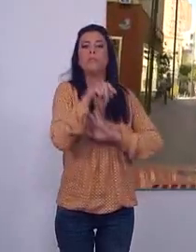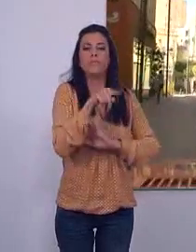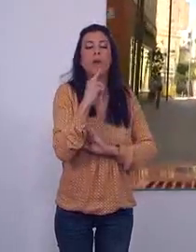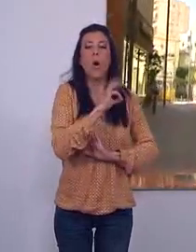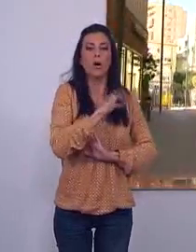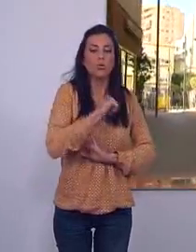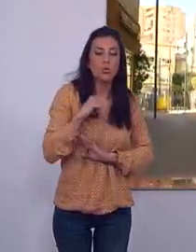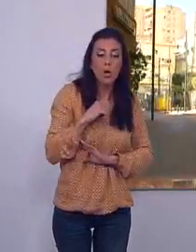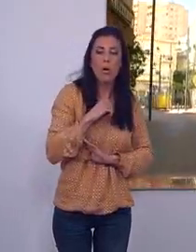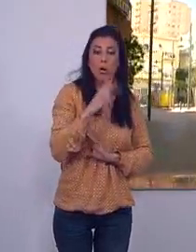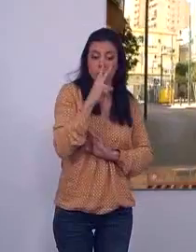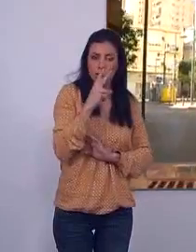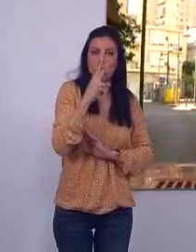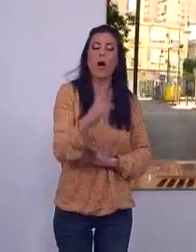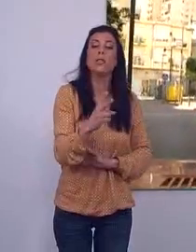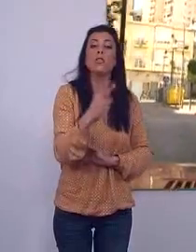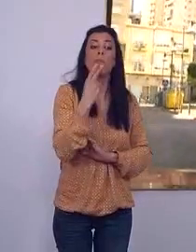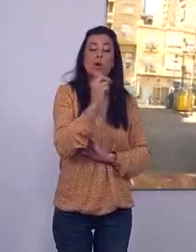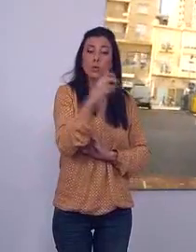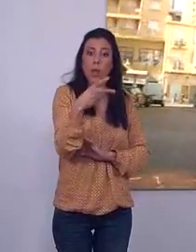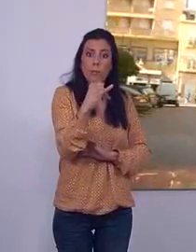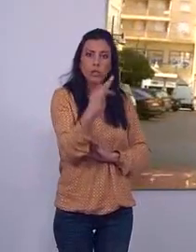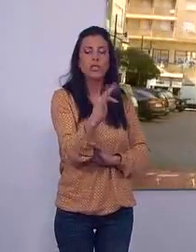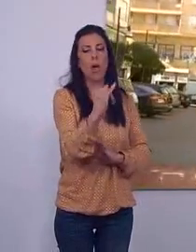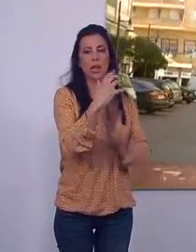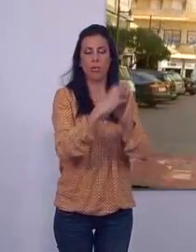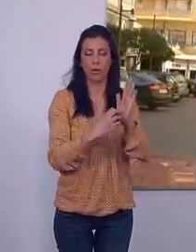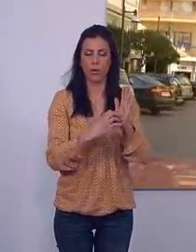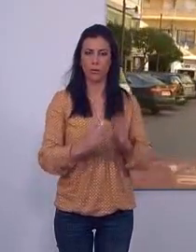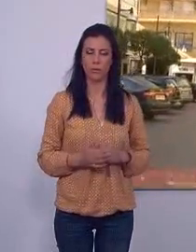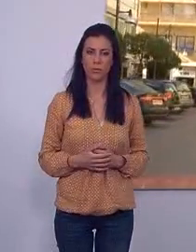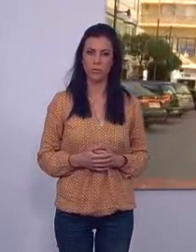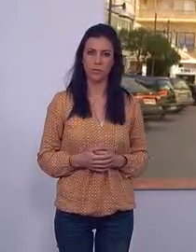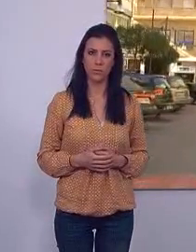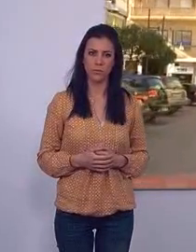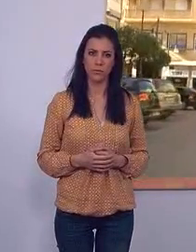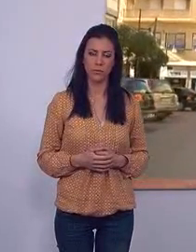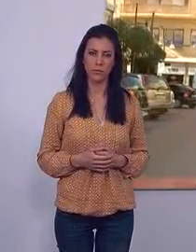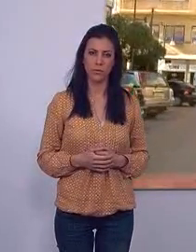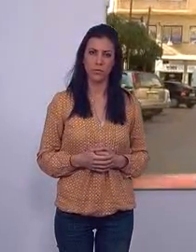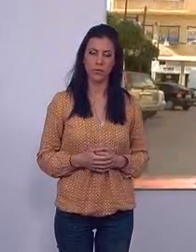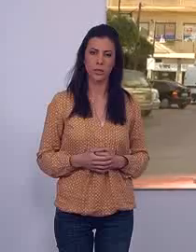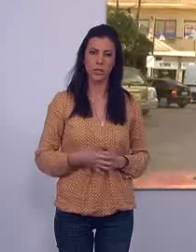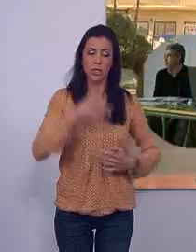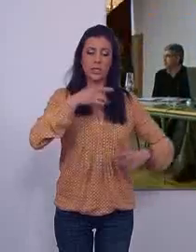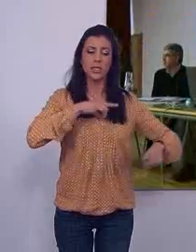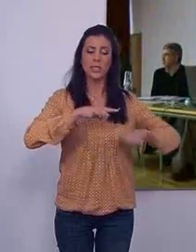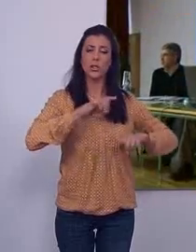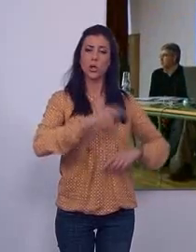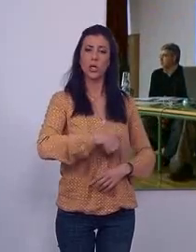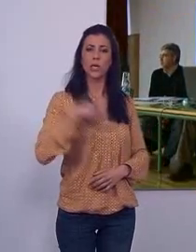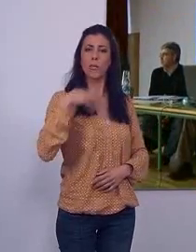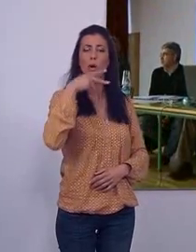durante los dos primeros ejercicio de actividad con resultado positivo el